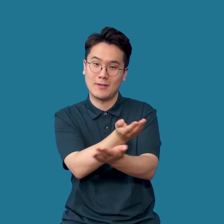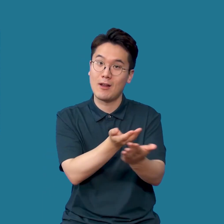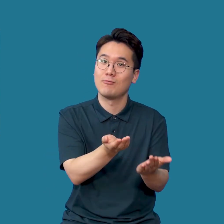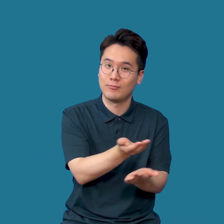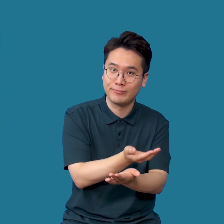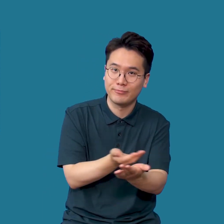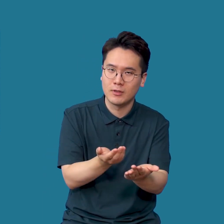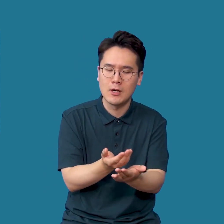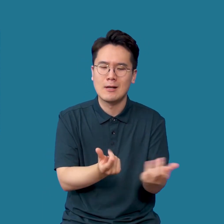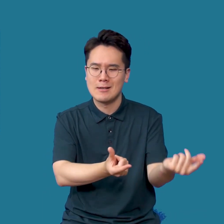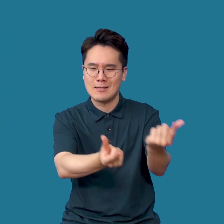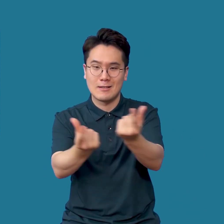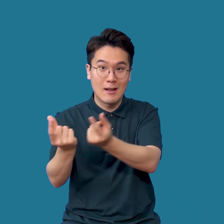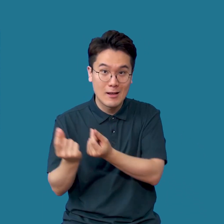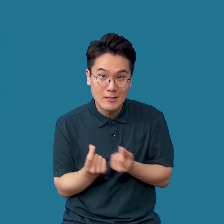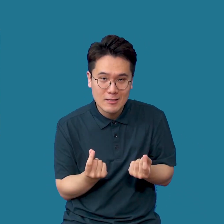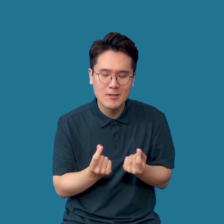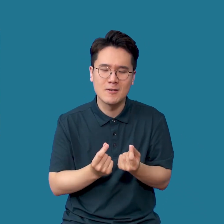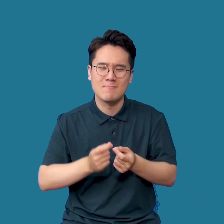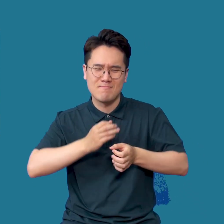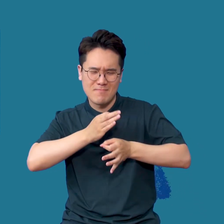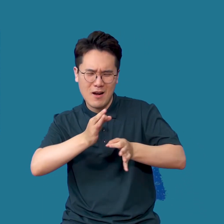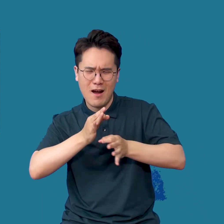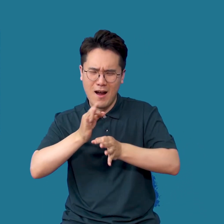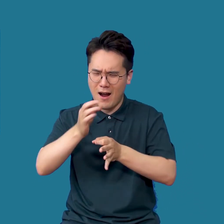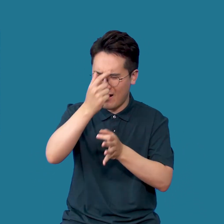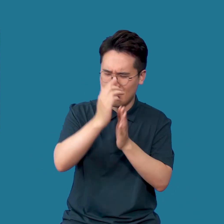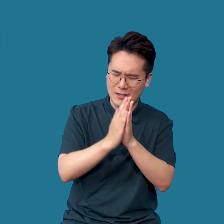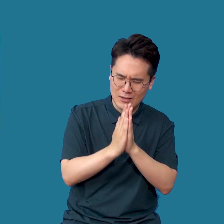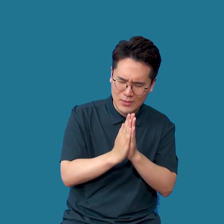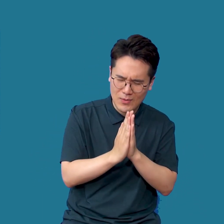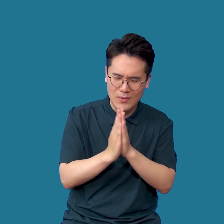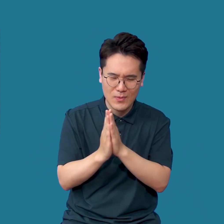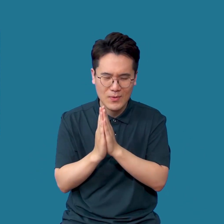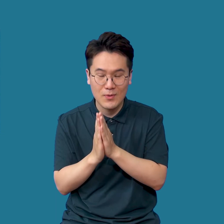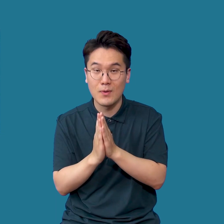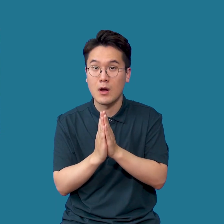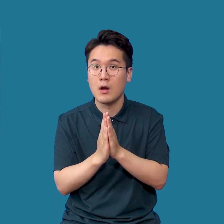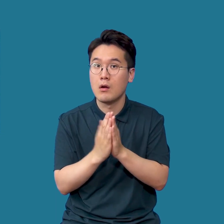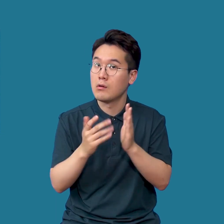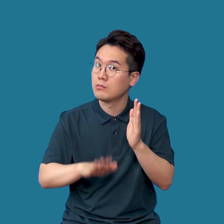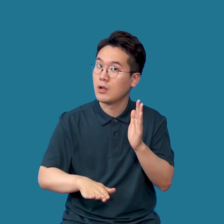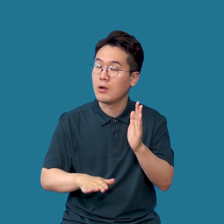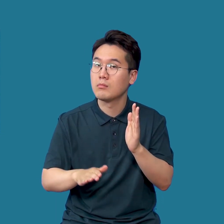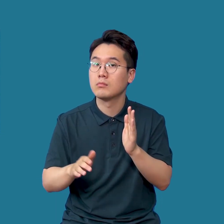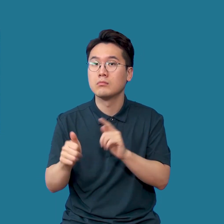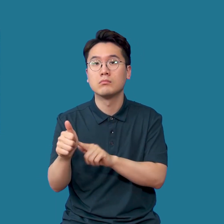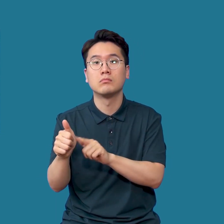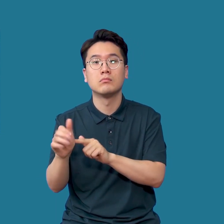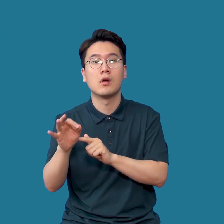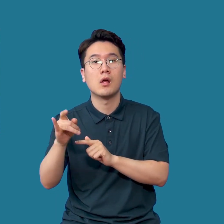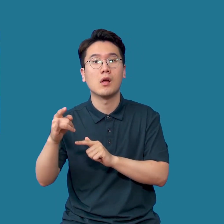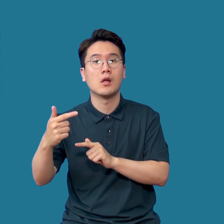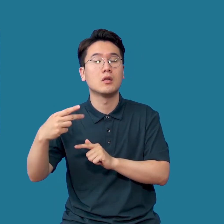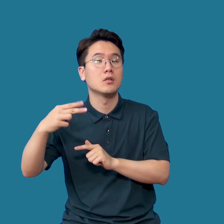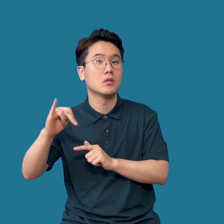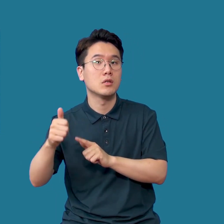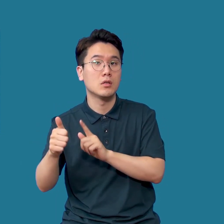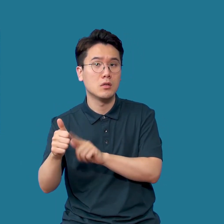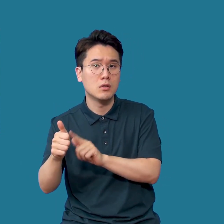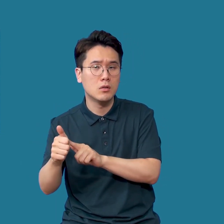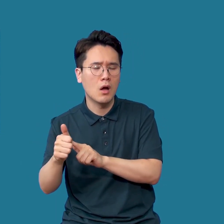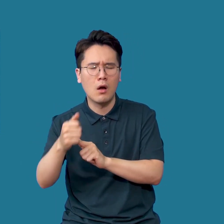그냥 통성으로 와글와글 기도하는데 앤디는 도무지 기도가 나오지를 않았습니다.